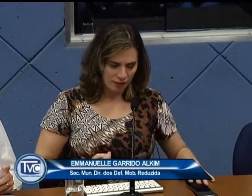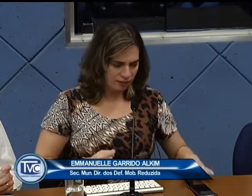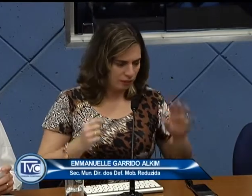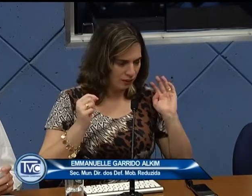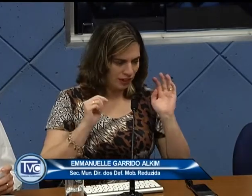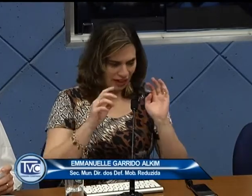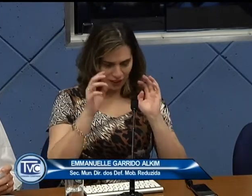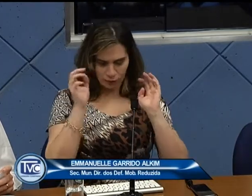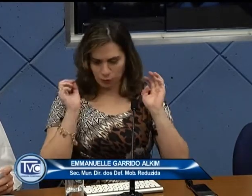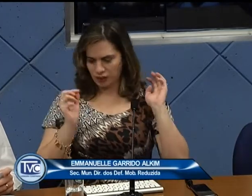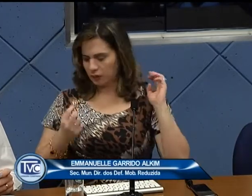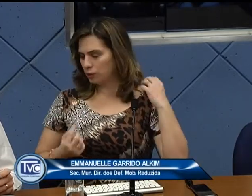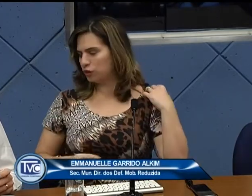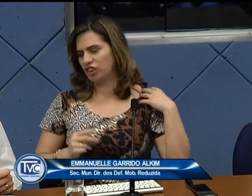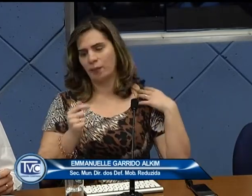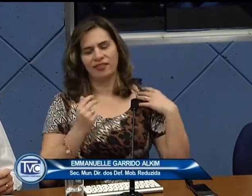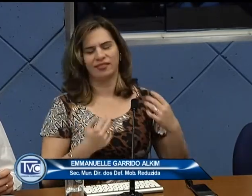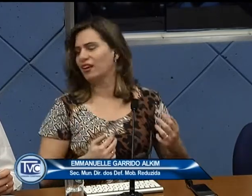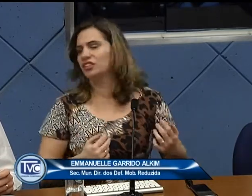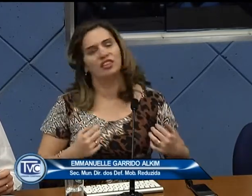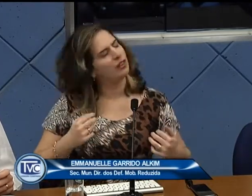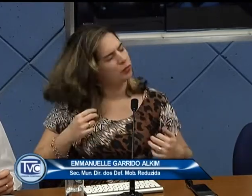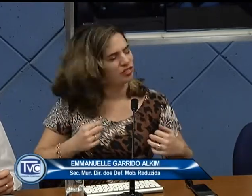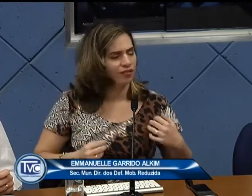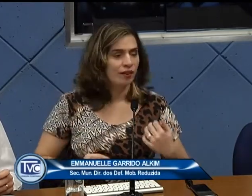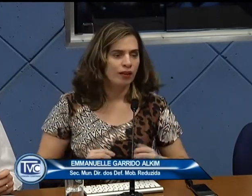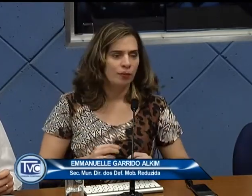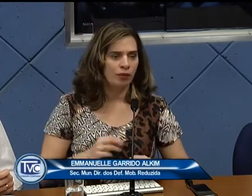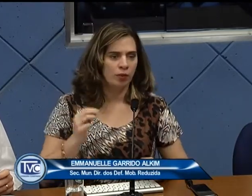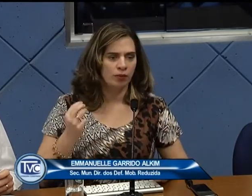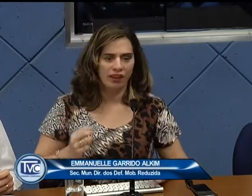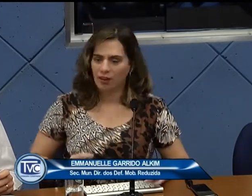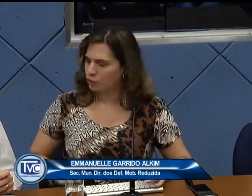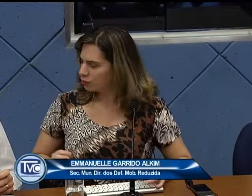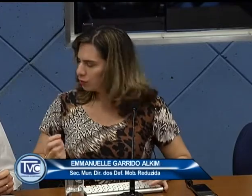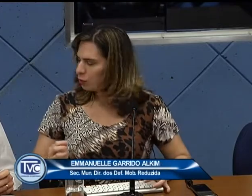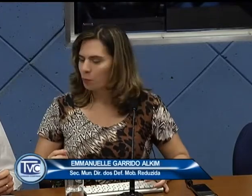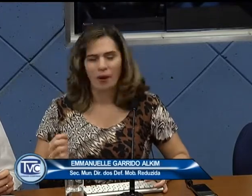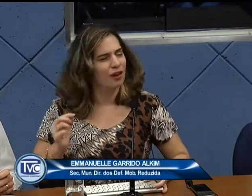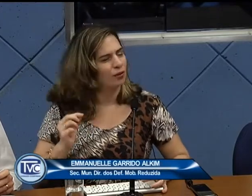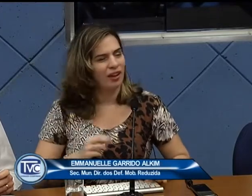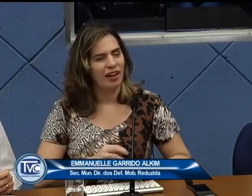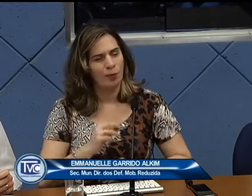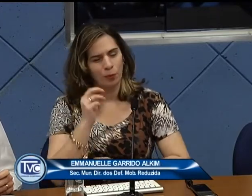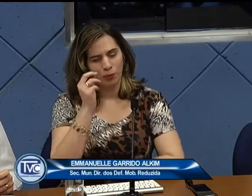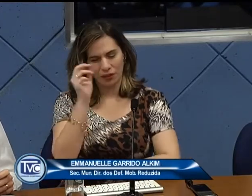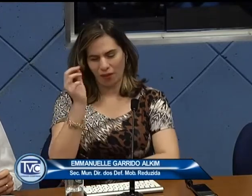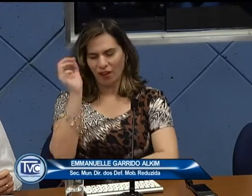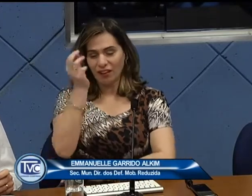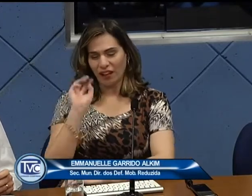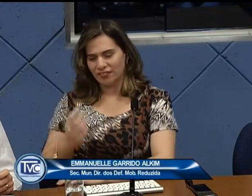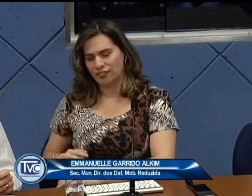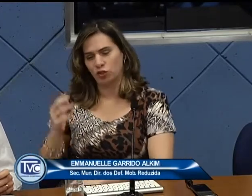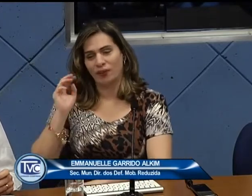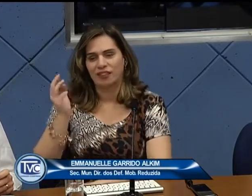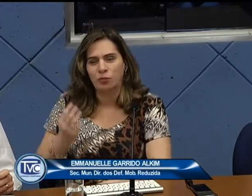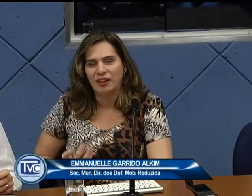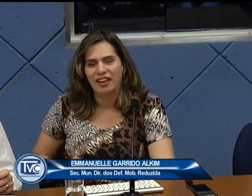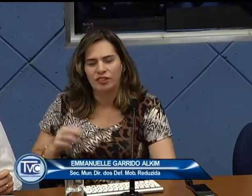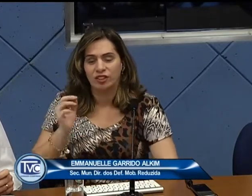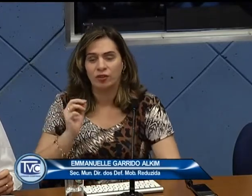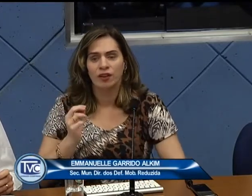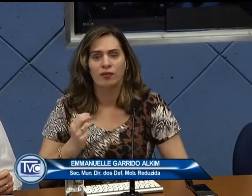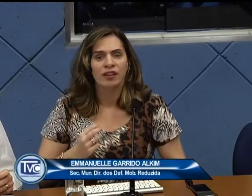tinha celular com tecnologia, mensagem, e eu precisava me comunicar, inclusive, com Paulo, à época. Às vezes a gente